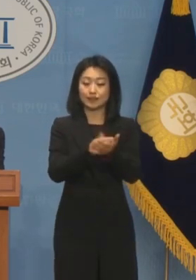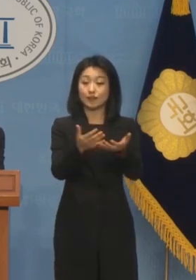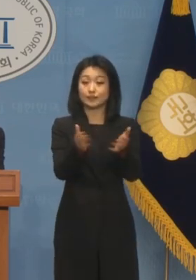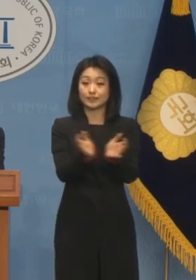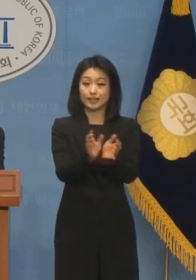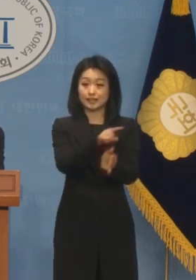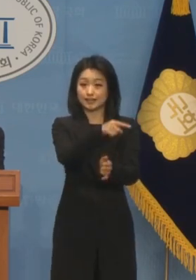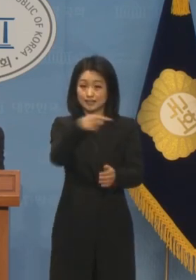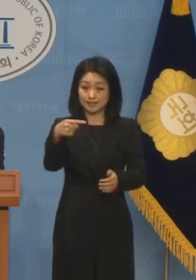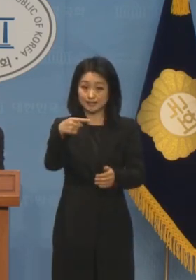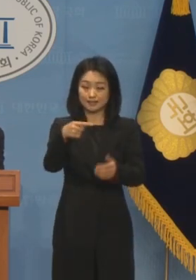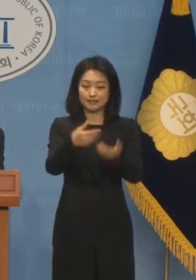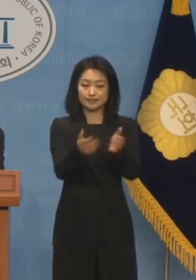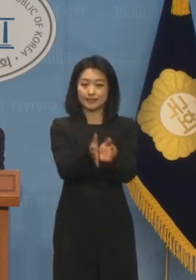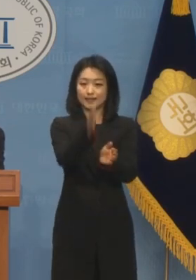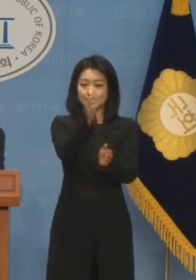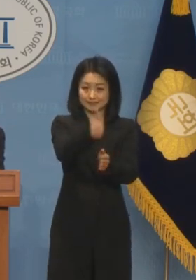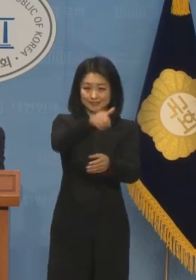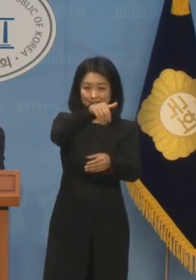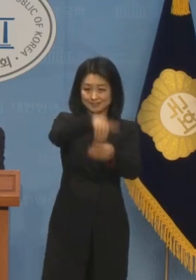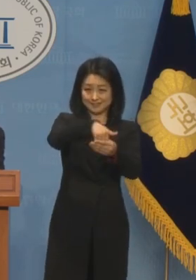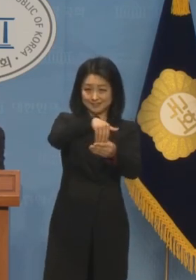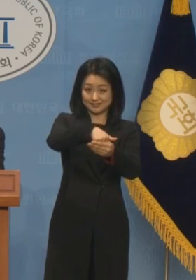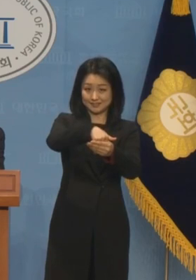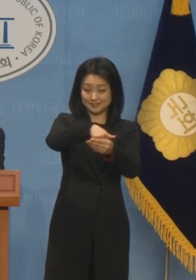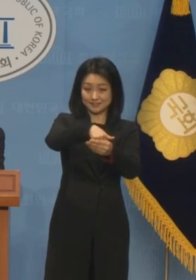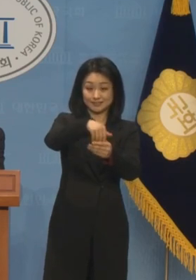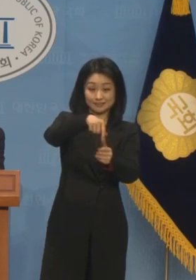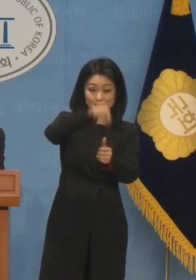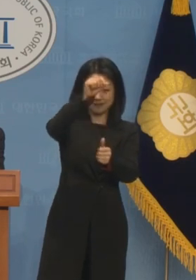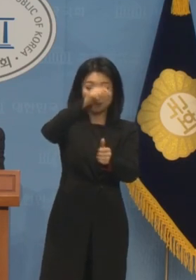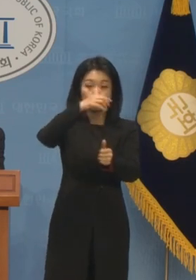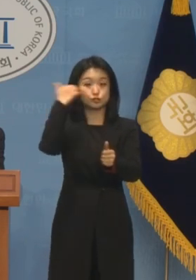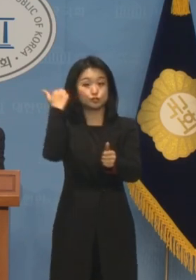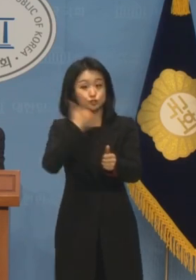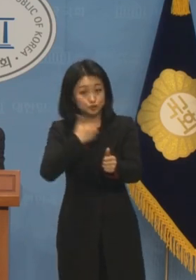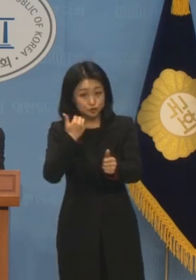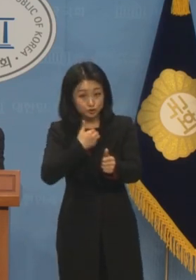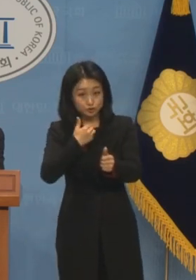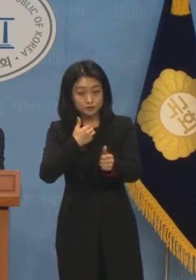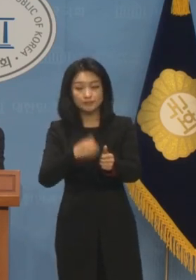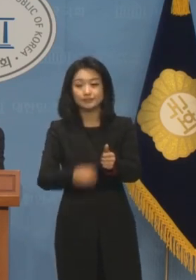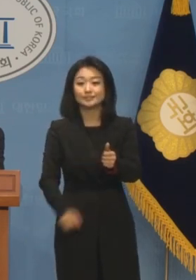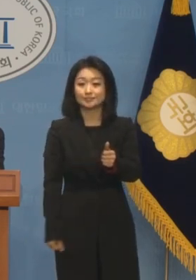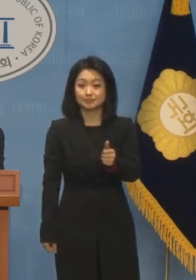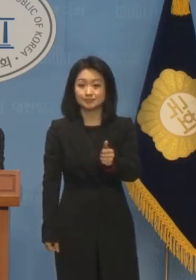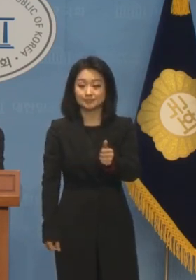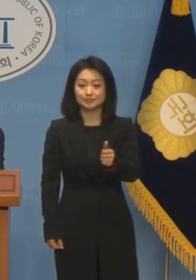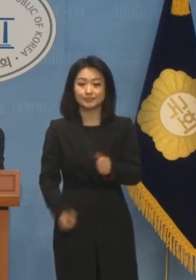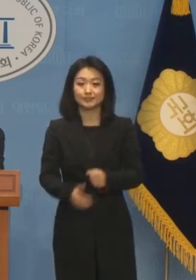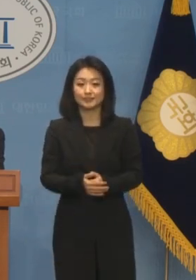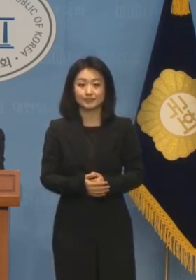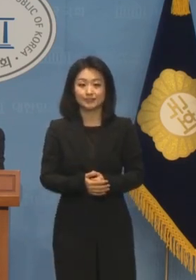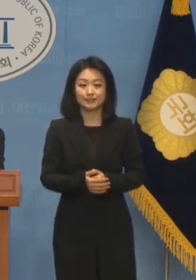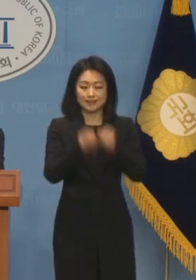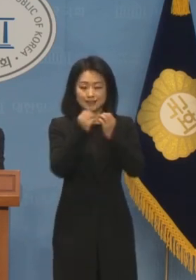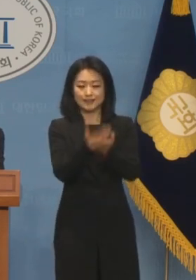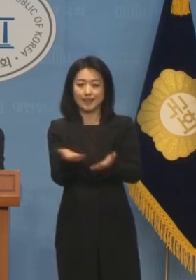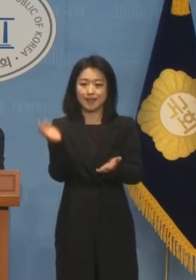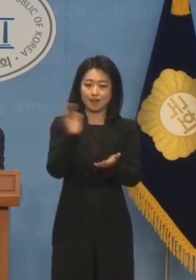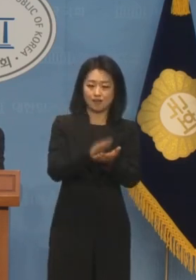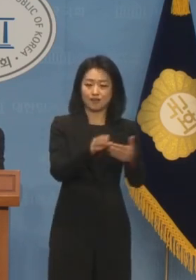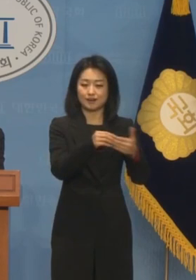개혁신당 1차 전당대회에서 선출돼야 할 당대표는 개척의 리더십이